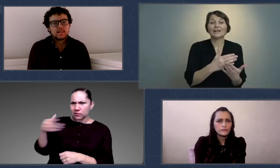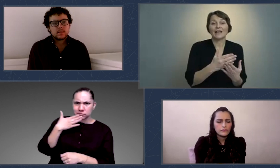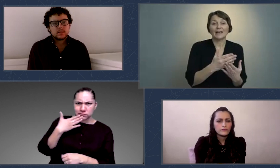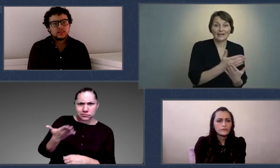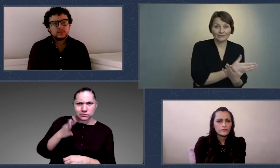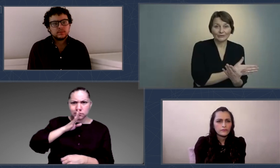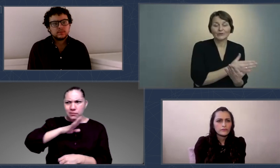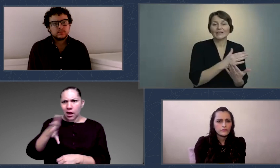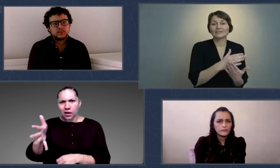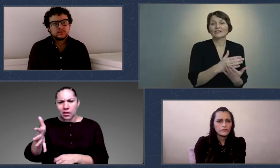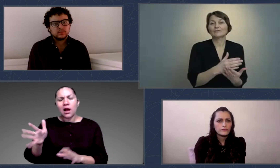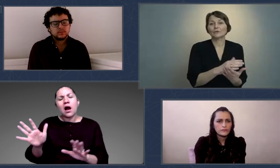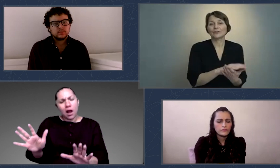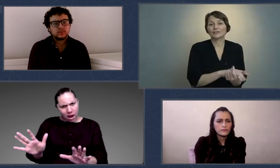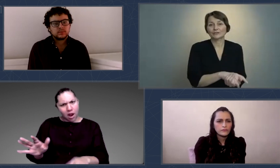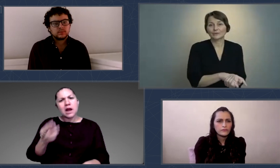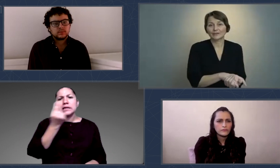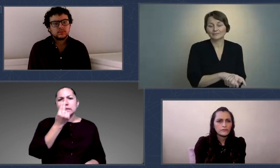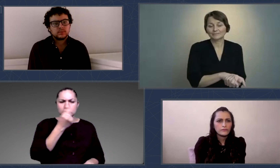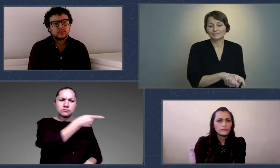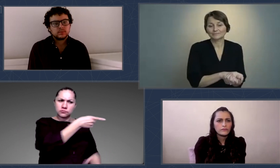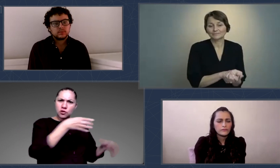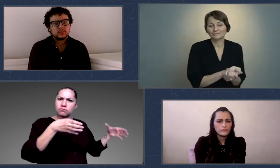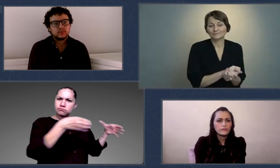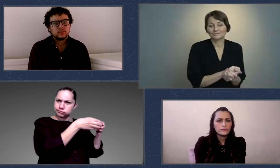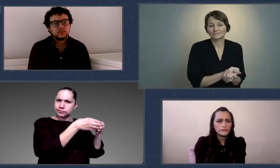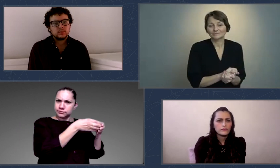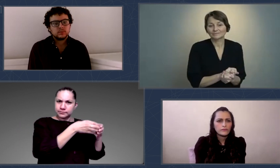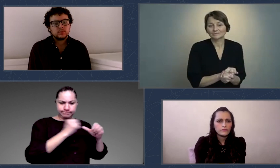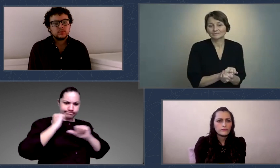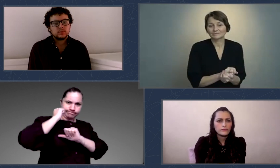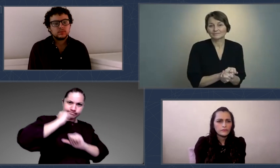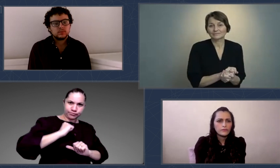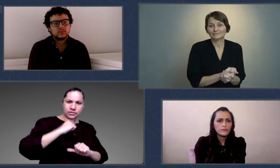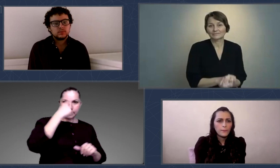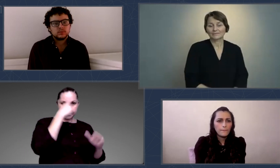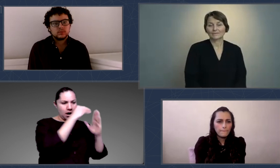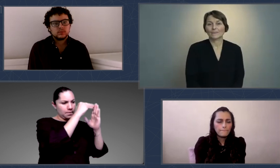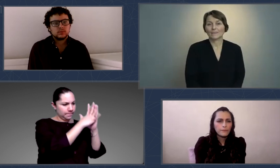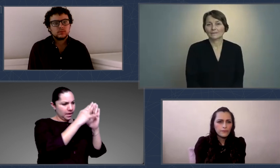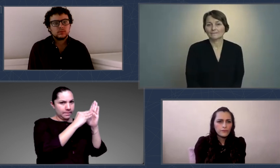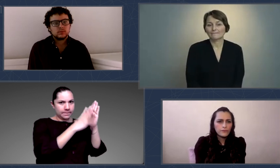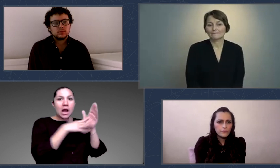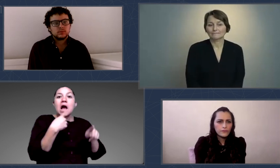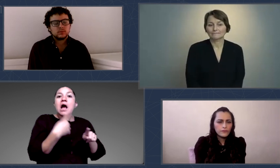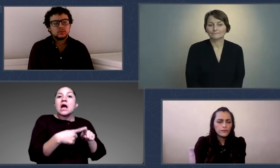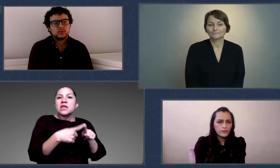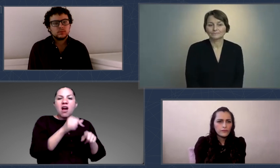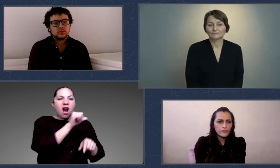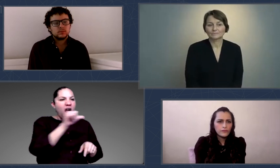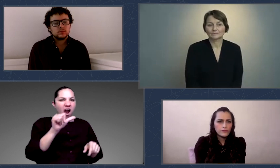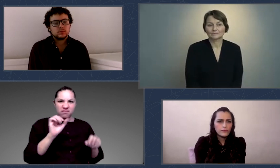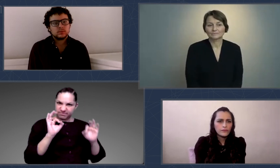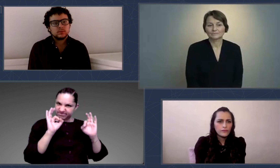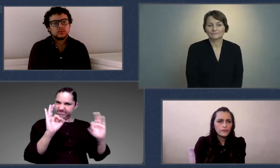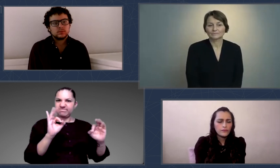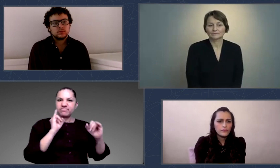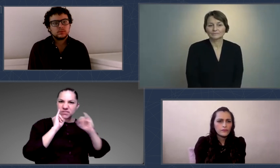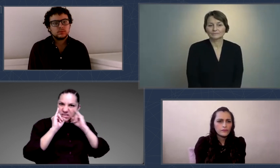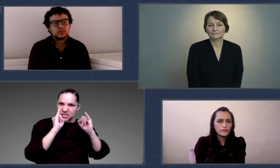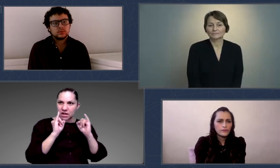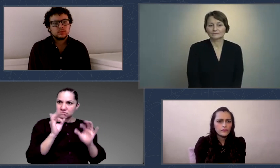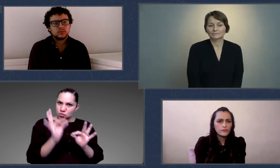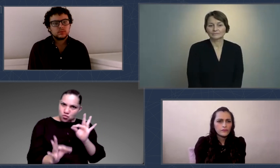acuerdo, entonces vamos a hacer el registro y solamente si están registrados aquí les pagamos. Entonces, básicamente, esto significa que todo el